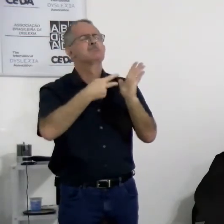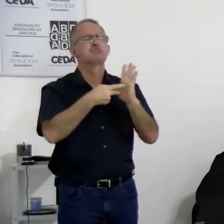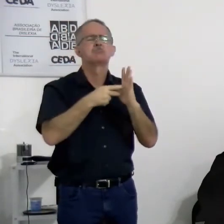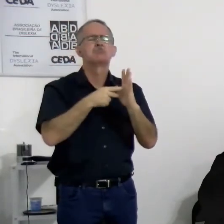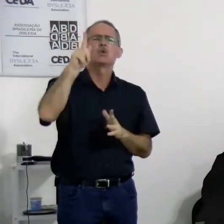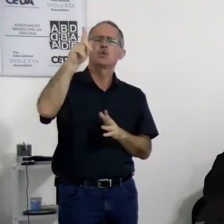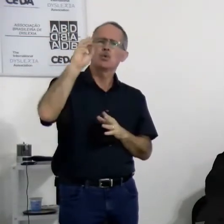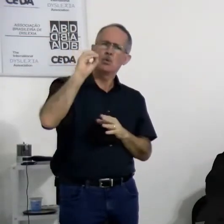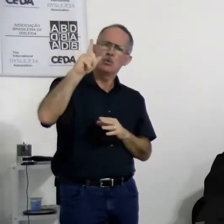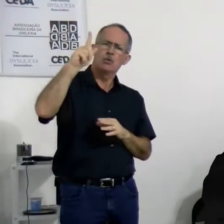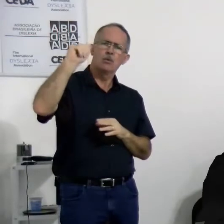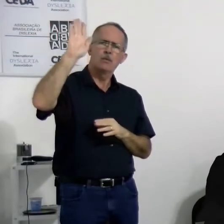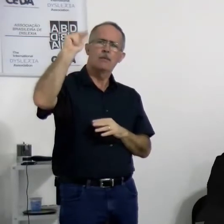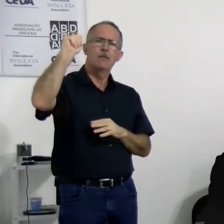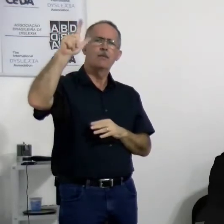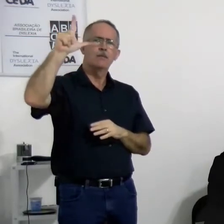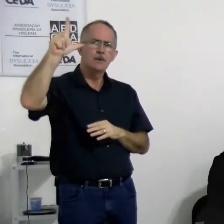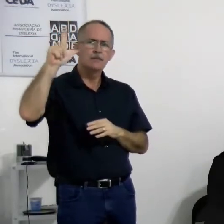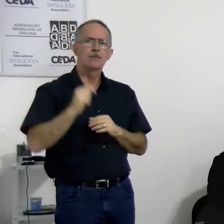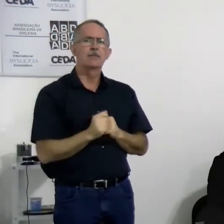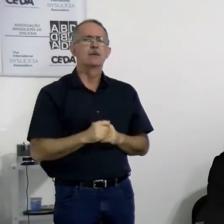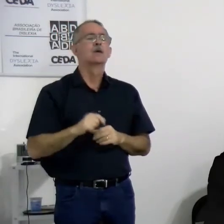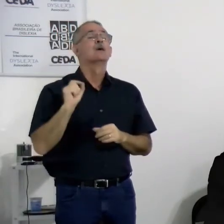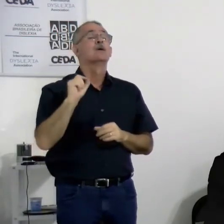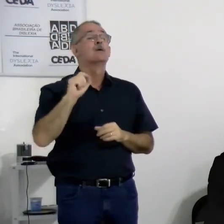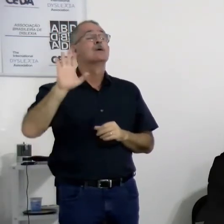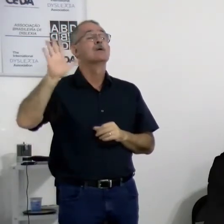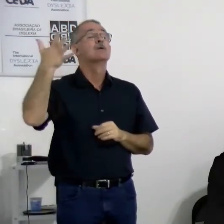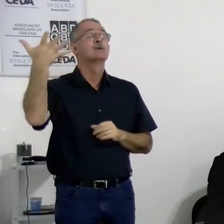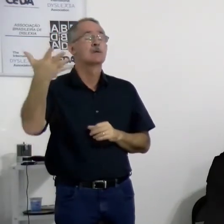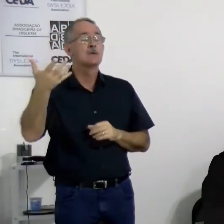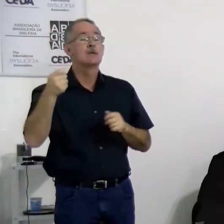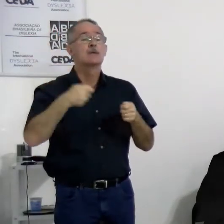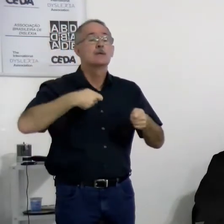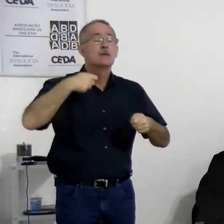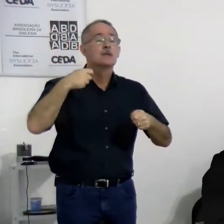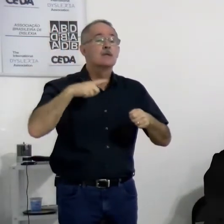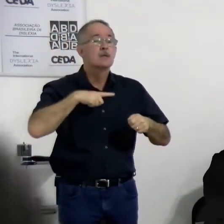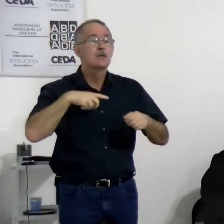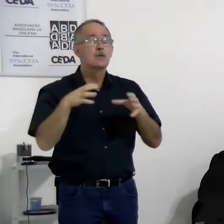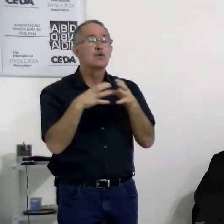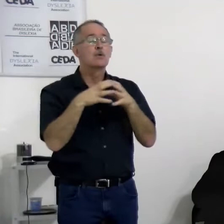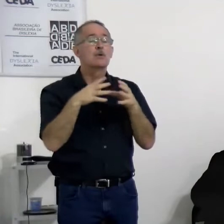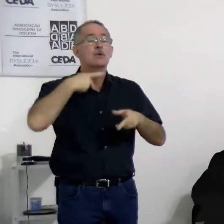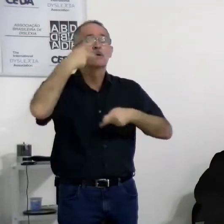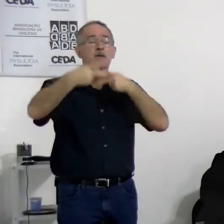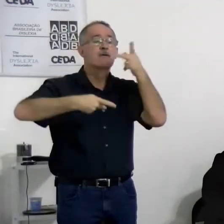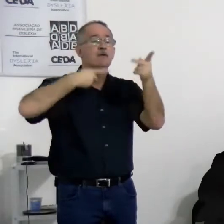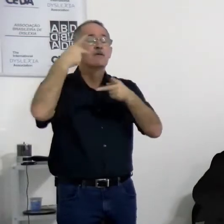são? Associações durante o mundo inteiro que falam sobre a dislexia. E a gente foi